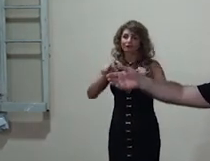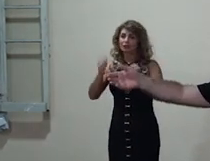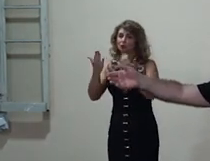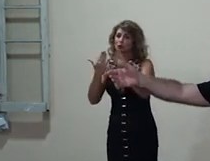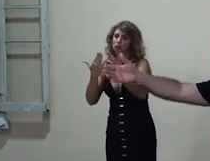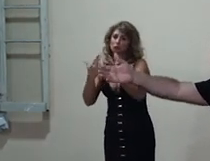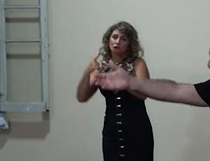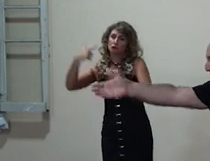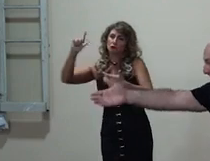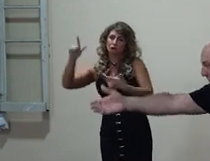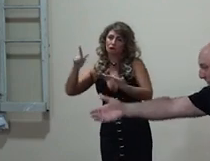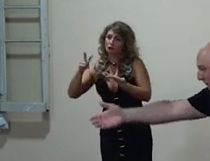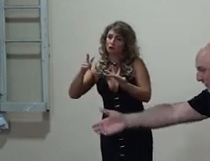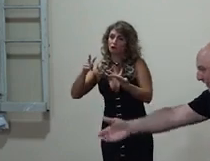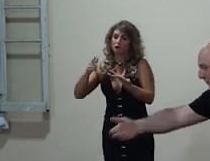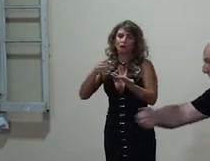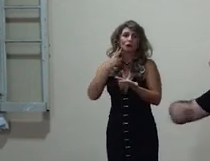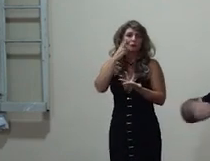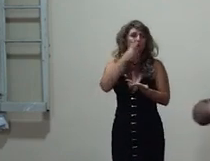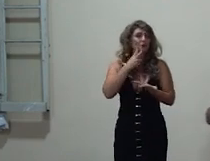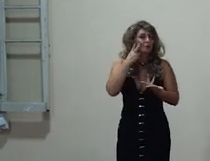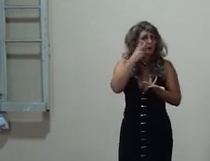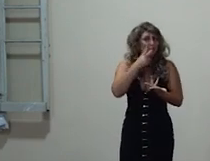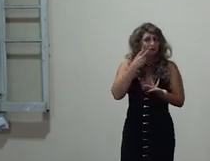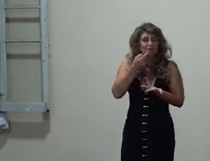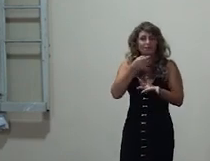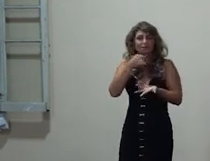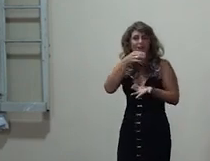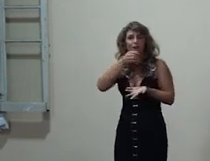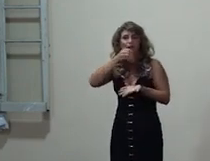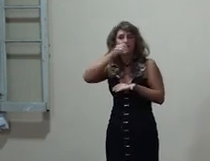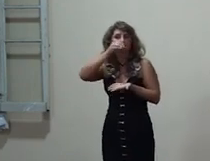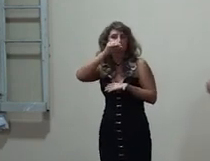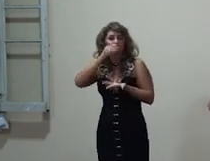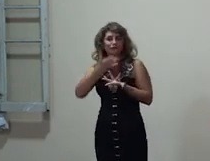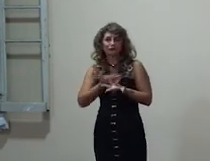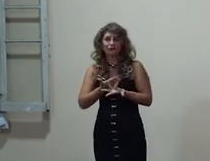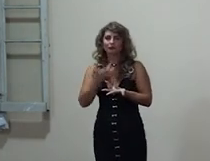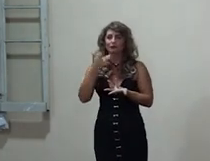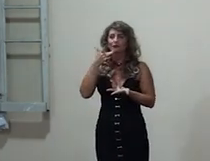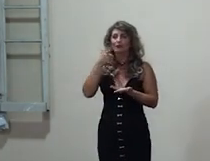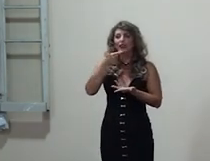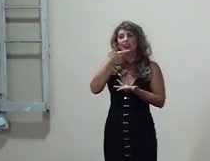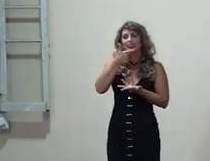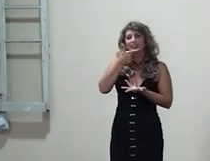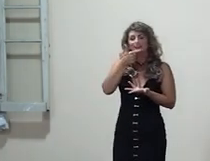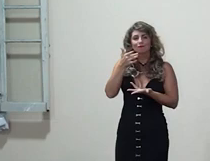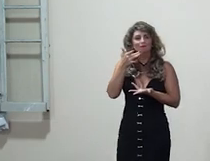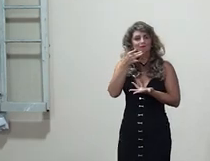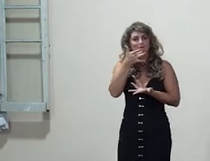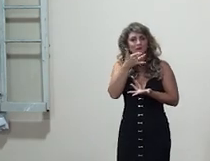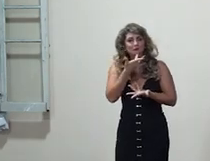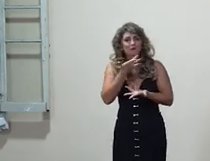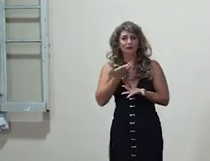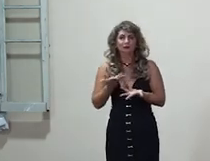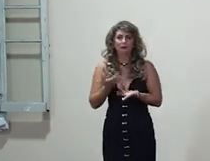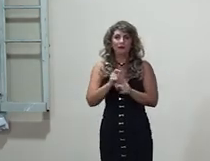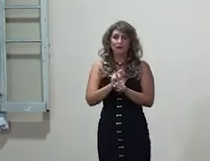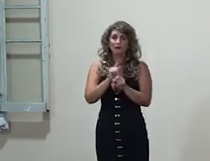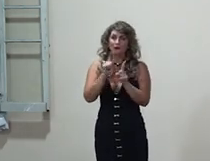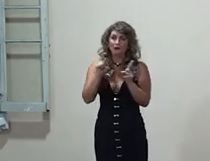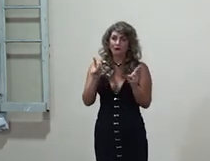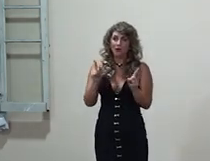aqui estar tomando um bom vinho com o Eduardo, né, comendo aquele queijo maravilhoso,